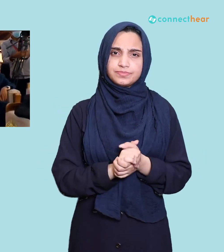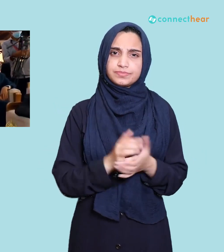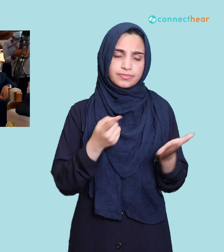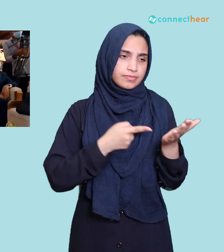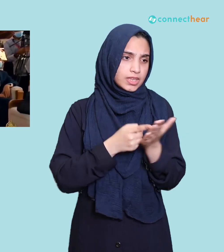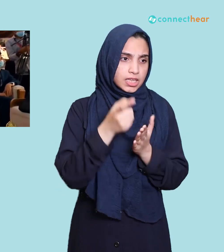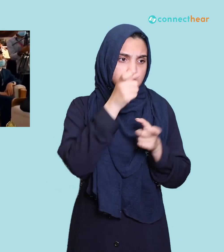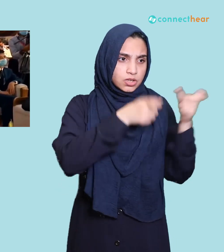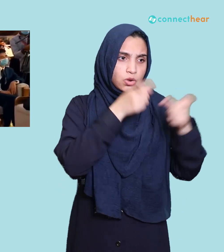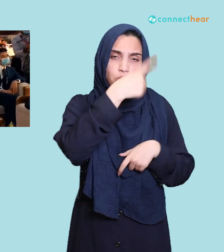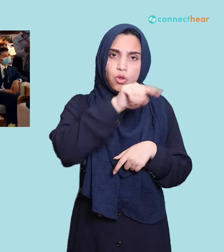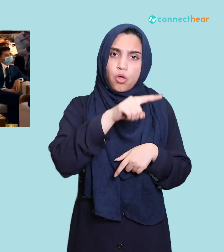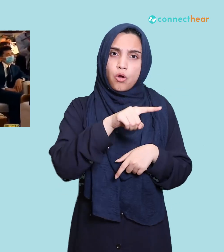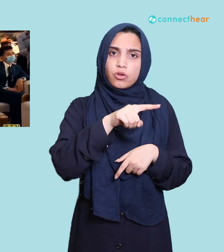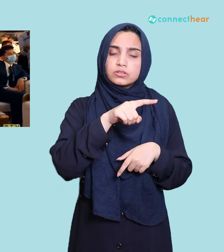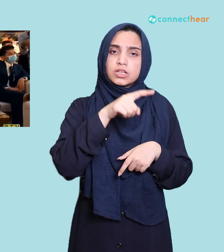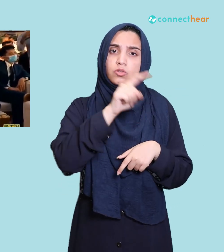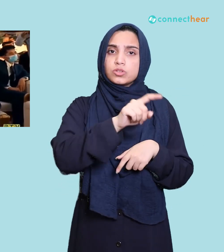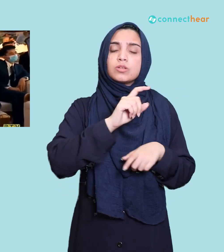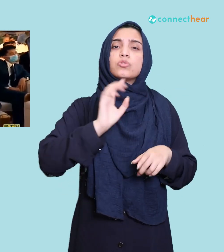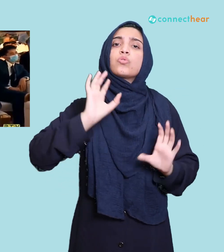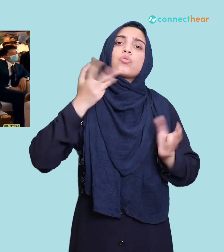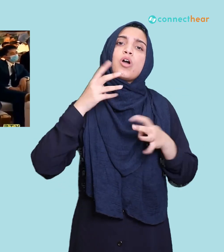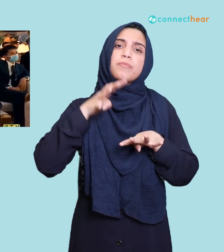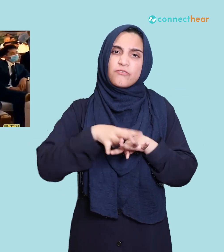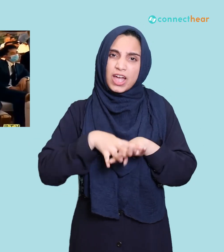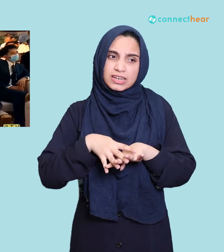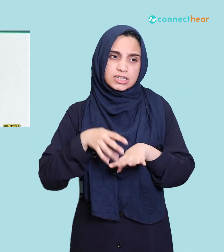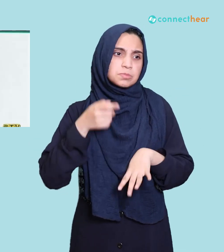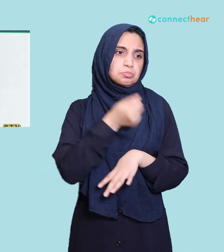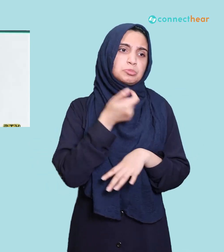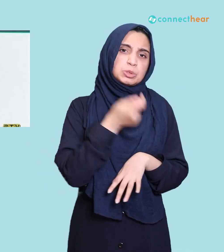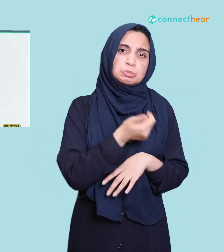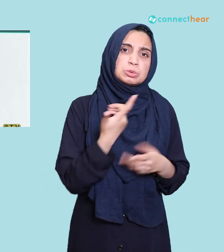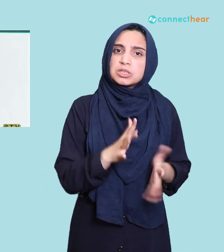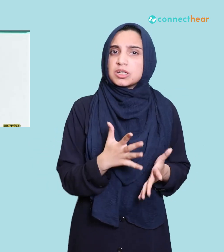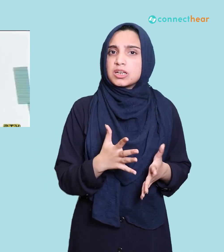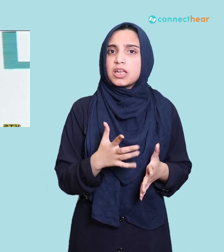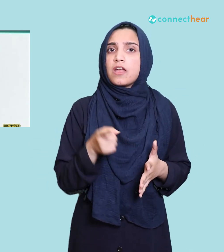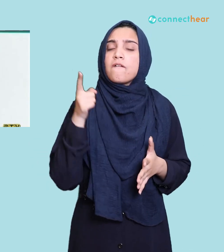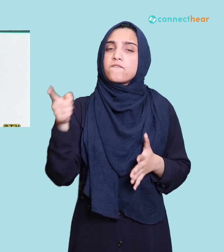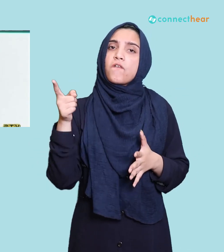شوگر ملز، یہ ایک سال تک پیسے نہیں دیتی تھی جو کاشتکاروں کو،